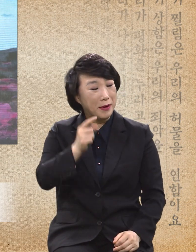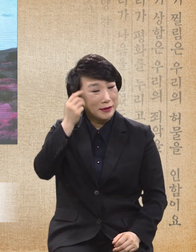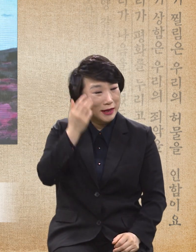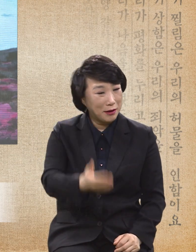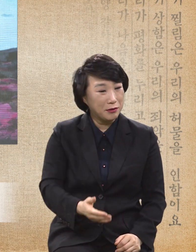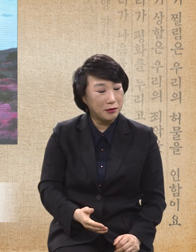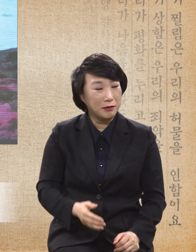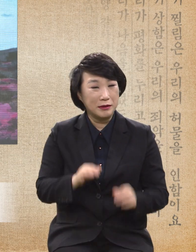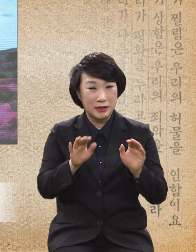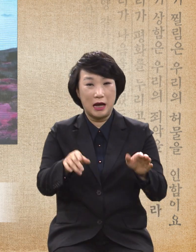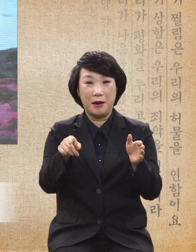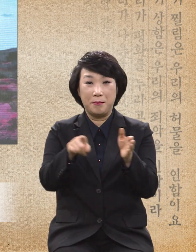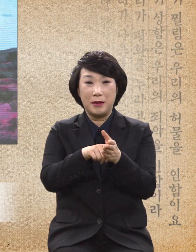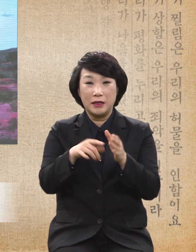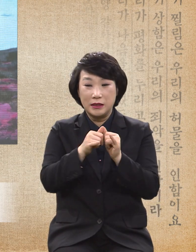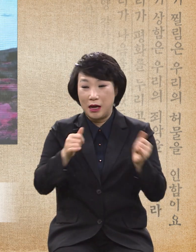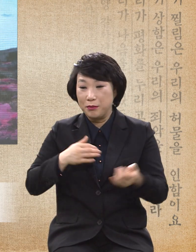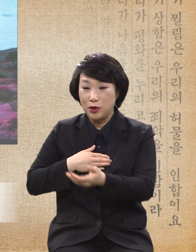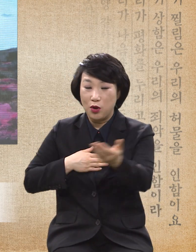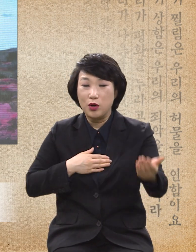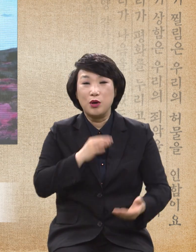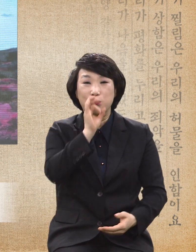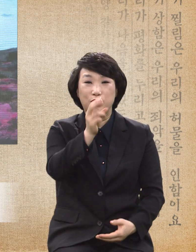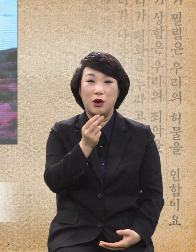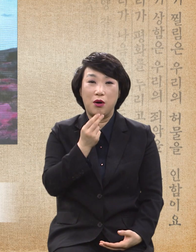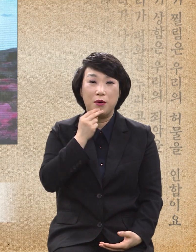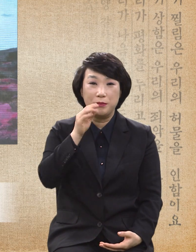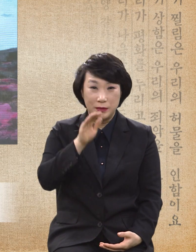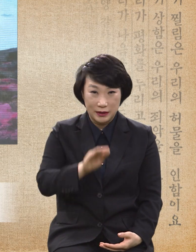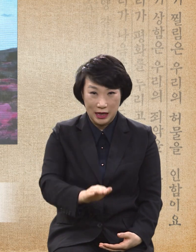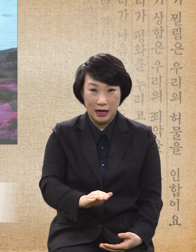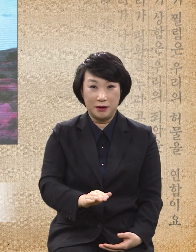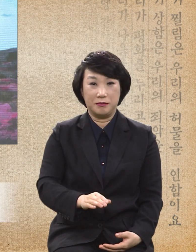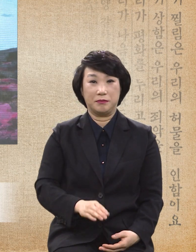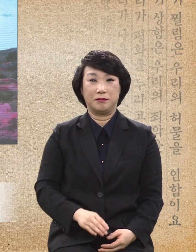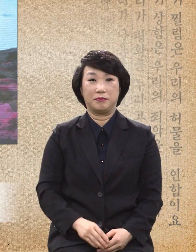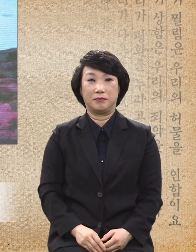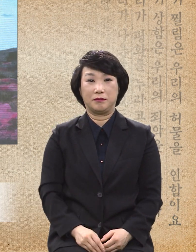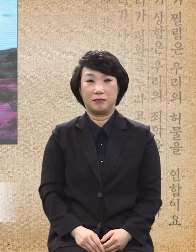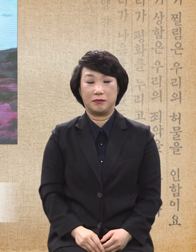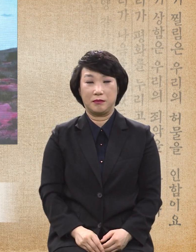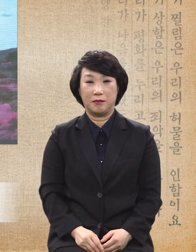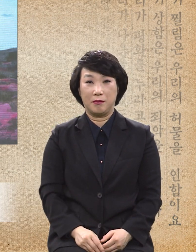말이냐? 믿는 자에게는 능치 못함이 없느니라.